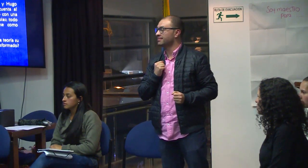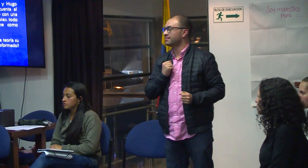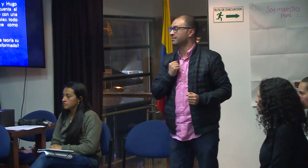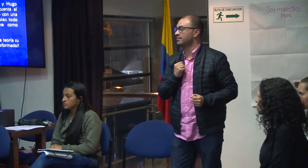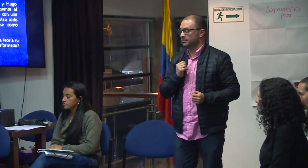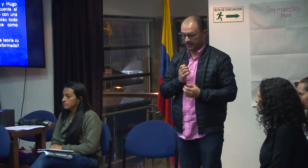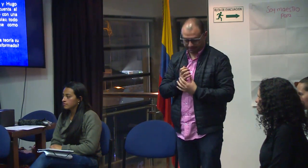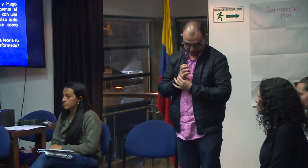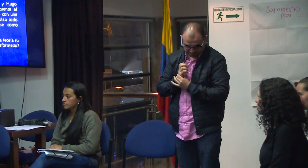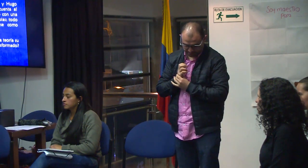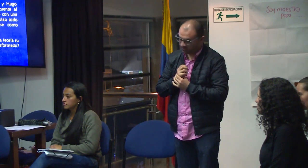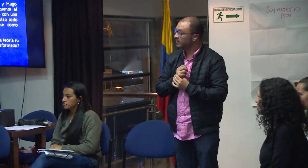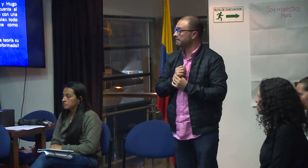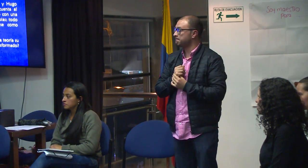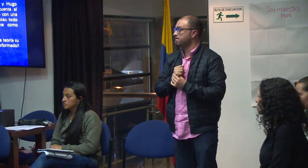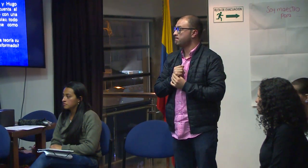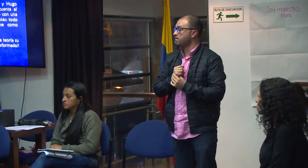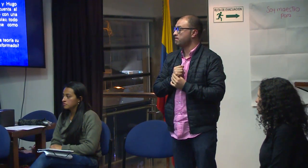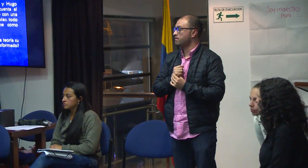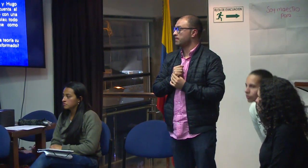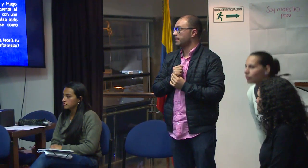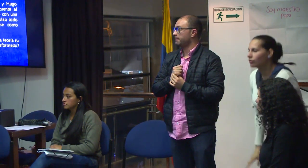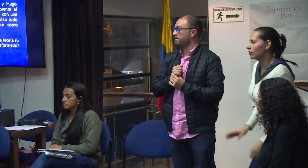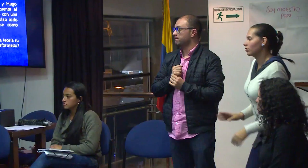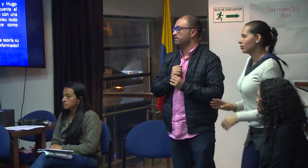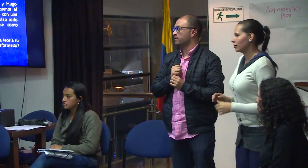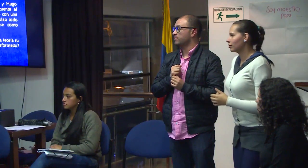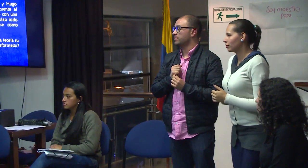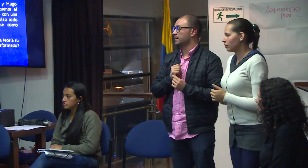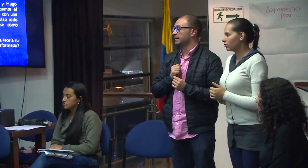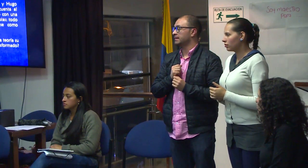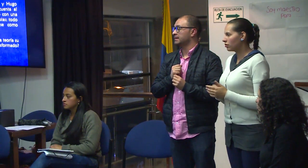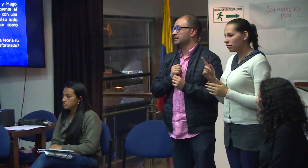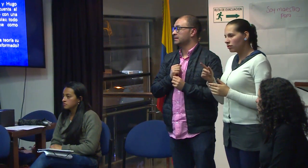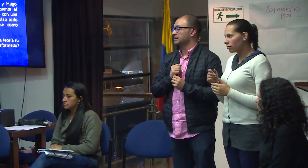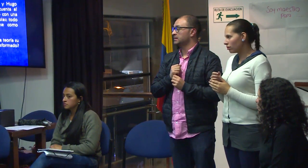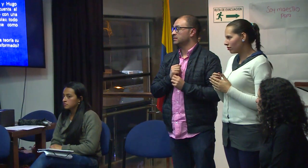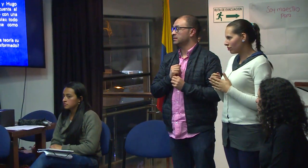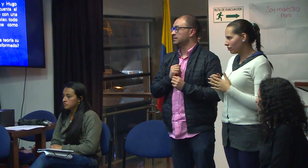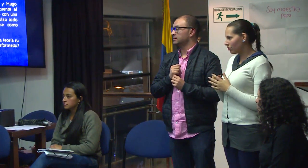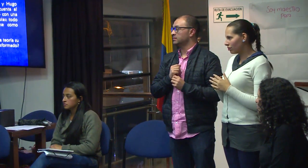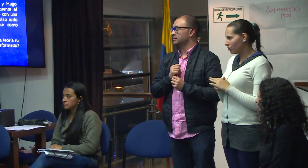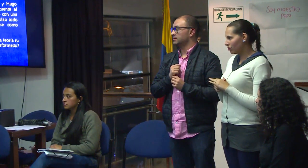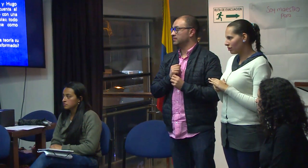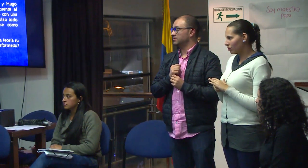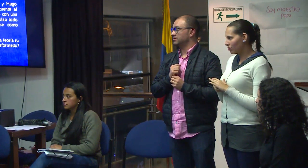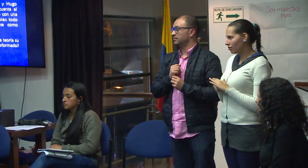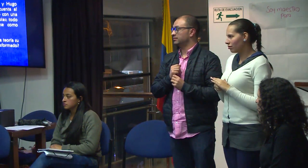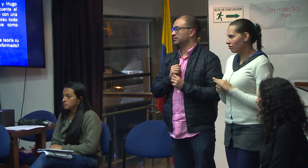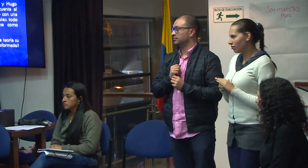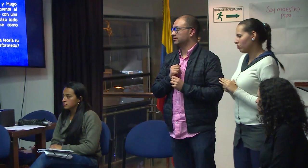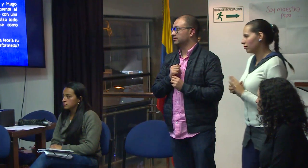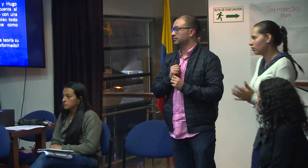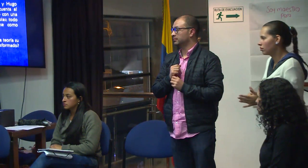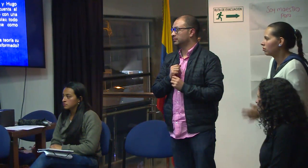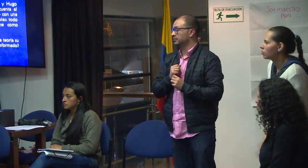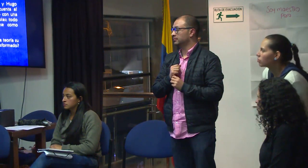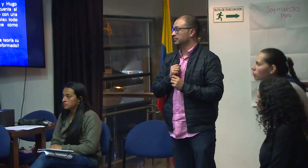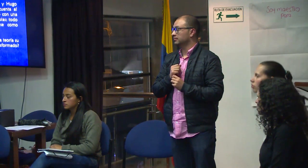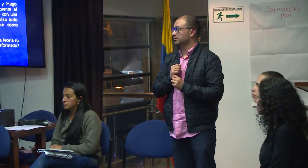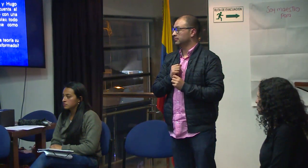También voy a ignorar. Y voy a dejar de ver todo eso, aquello que está por detrás del espejo. Porque la imagen